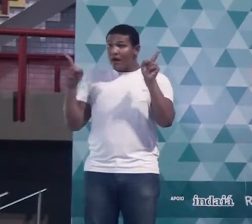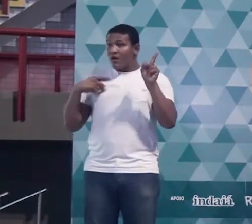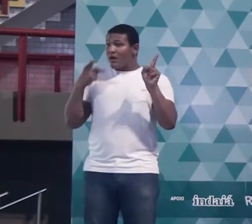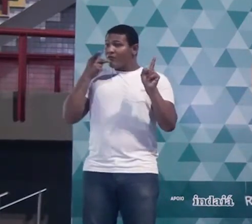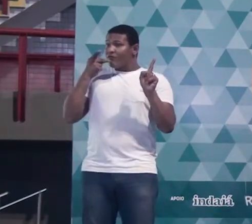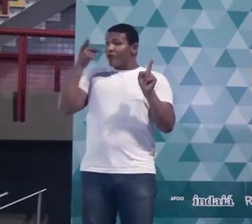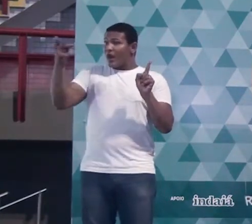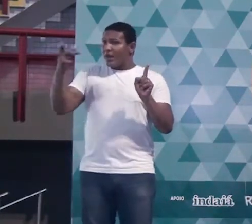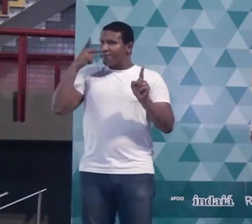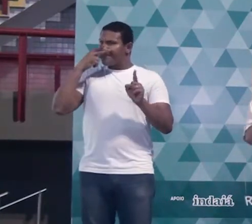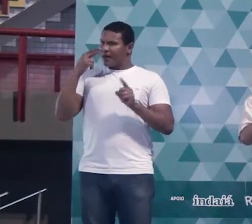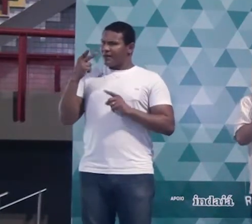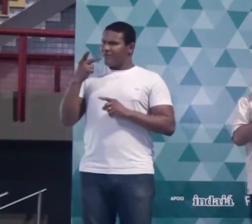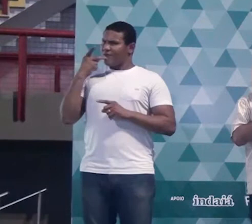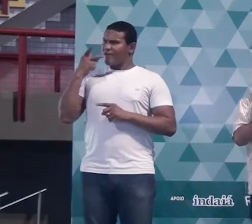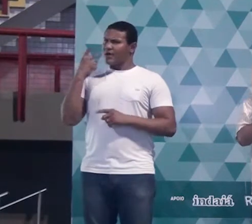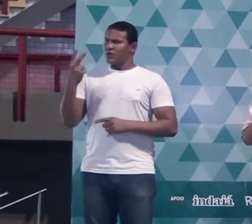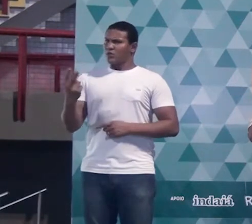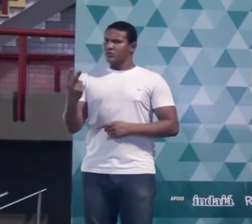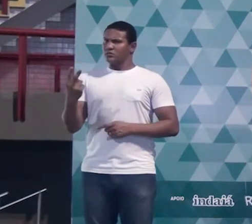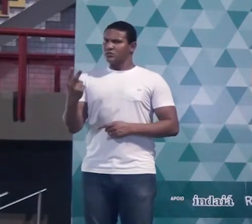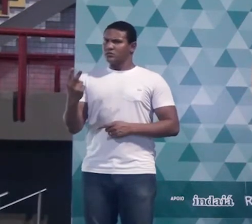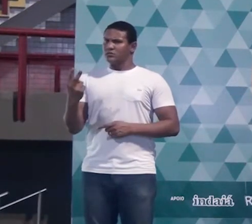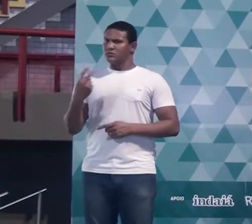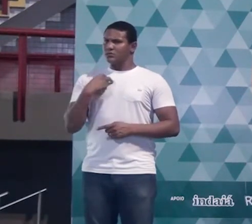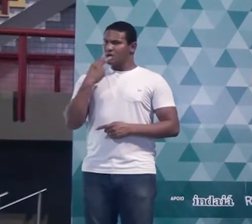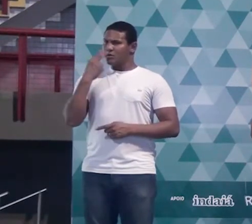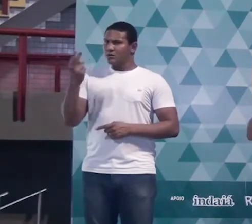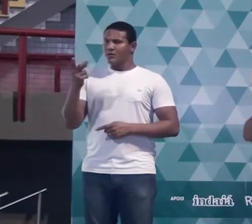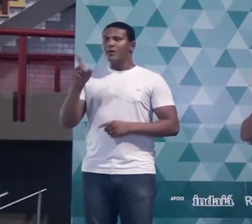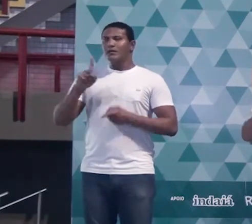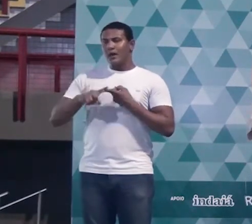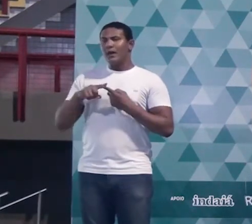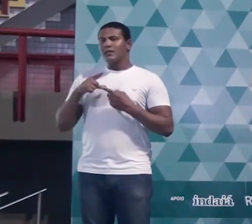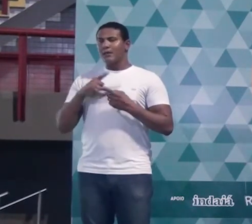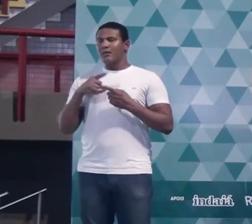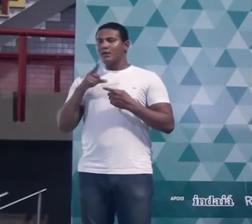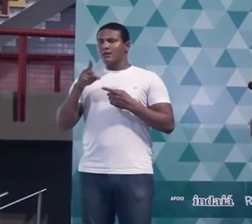Temos também os encontros vocálicos, lembra? O que é ditongo?